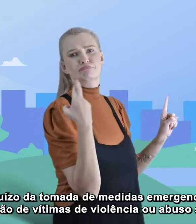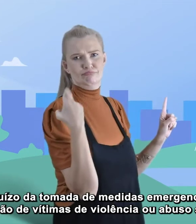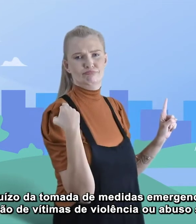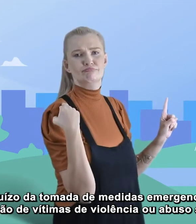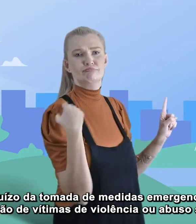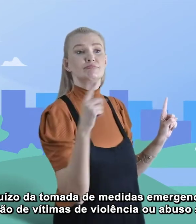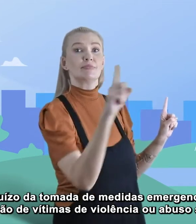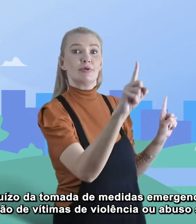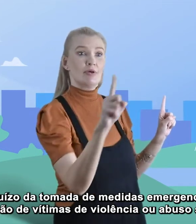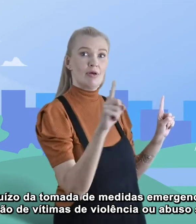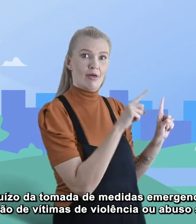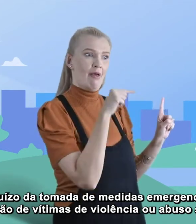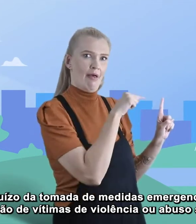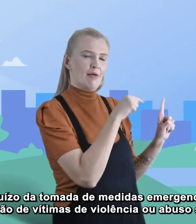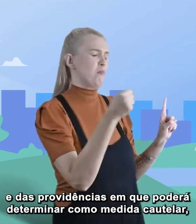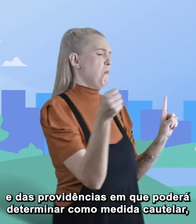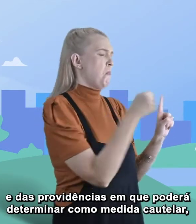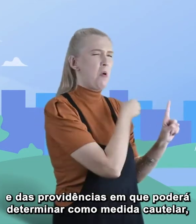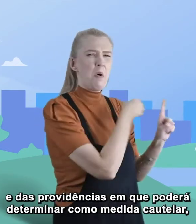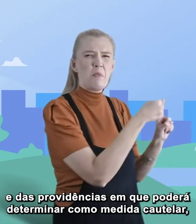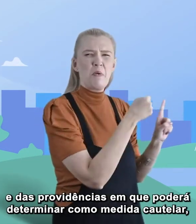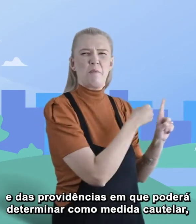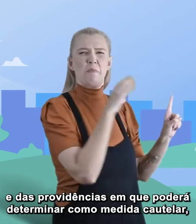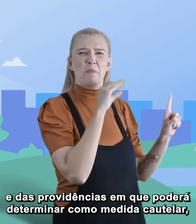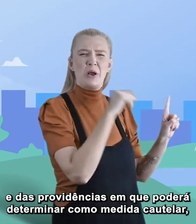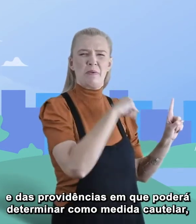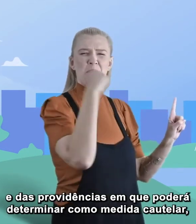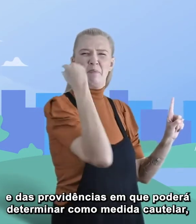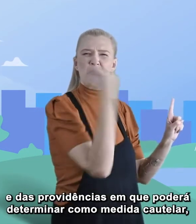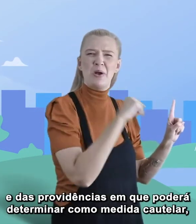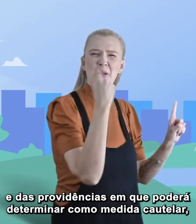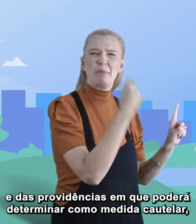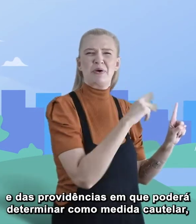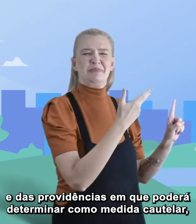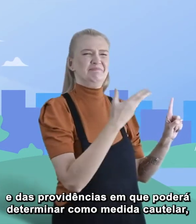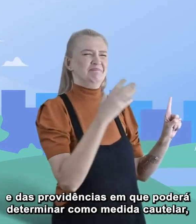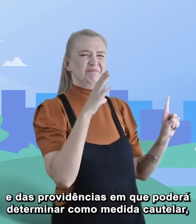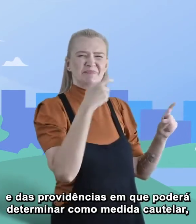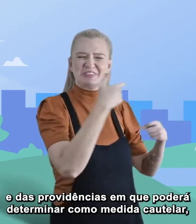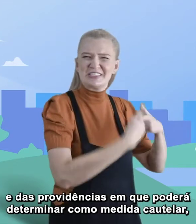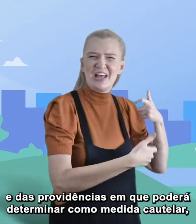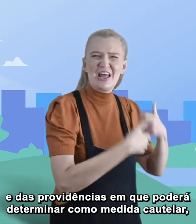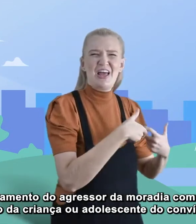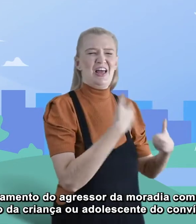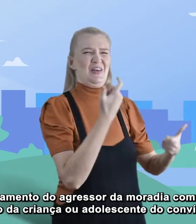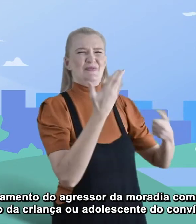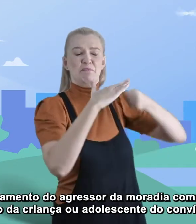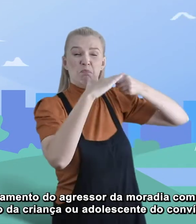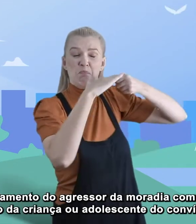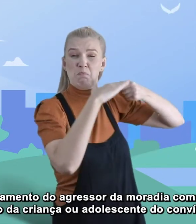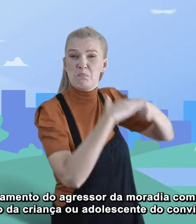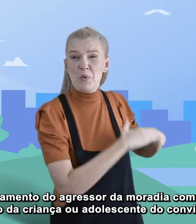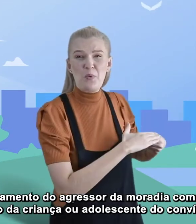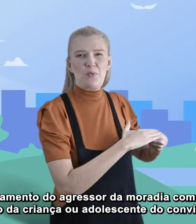violência ou abuso sexual e das providências em que poderá determinar, como medida cautelar, o afastamento do agressor